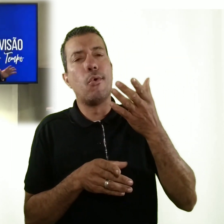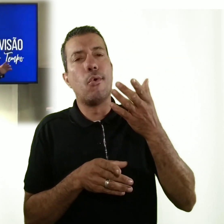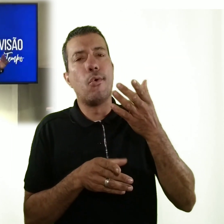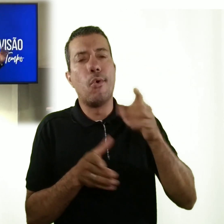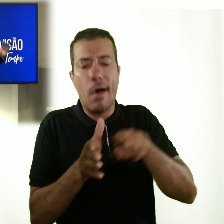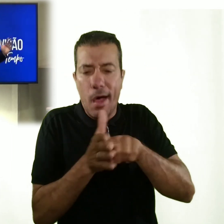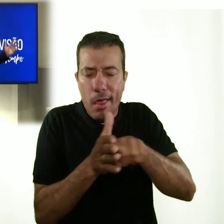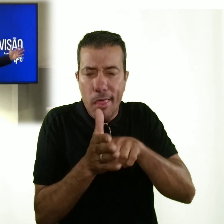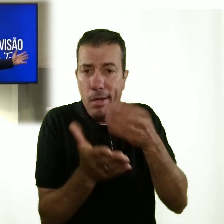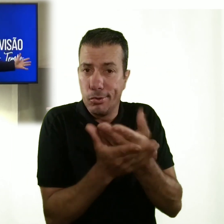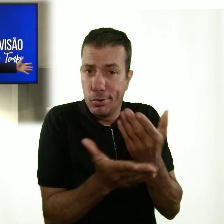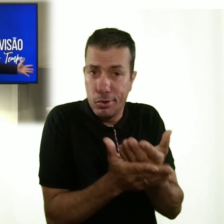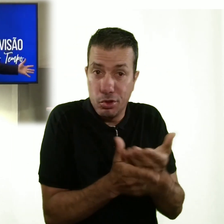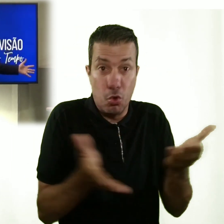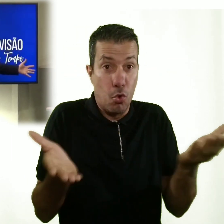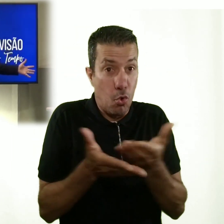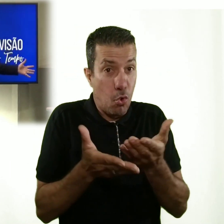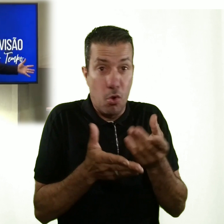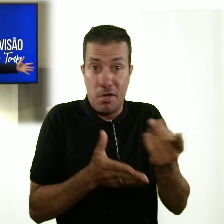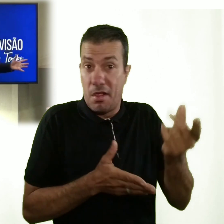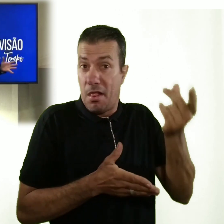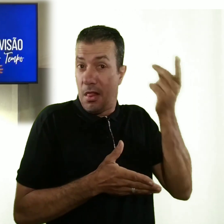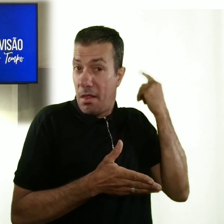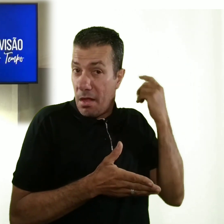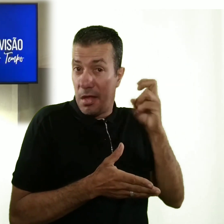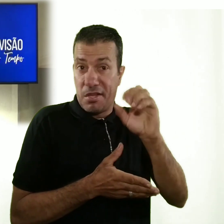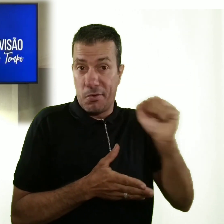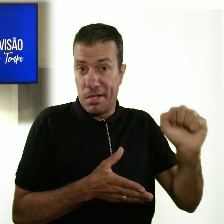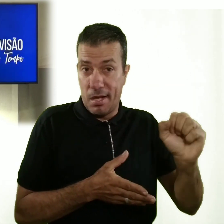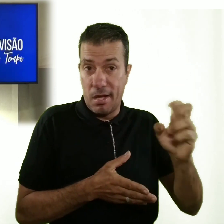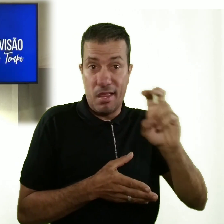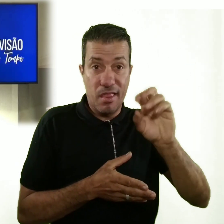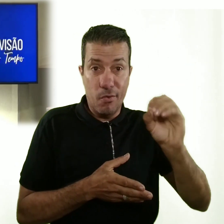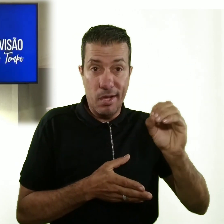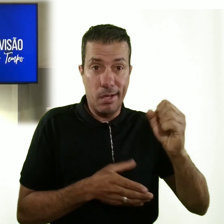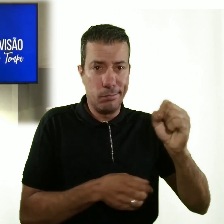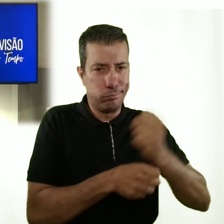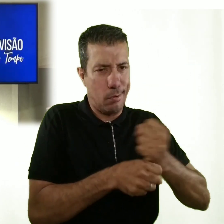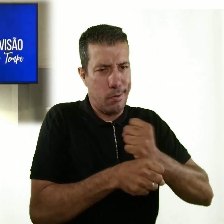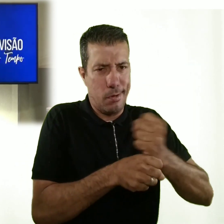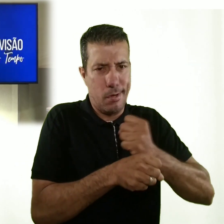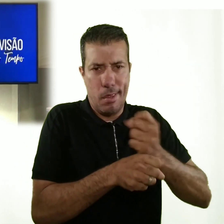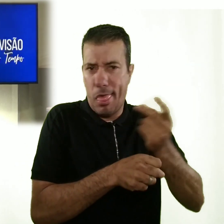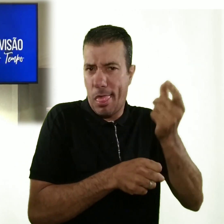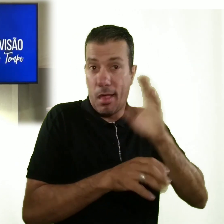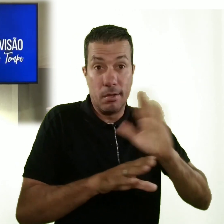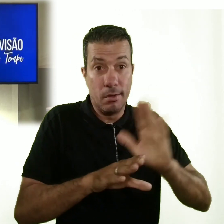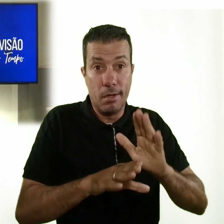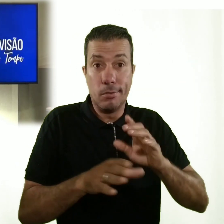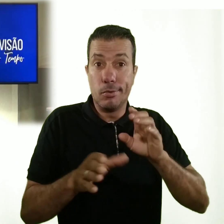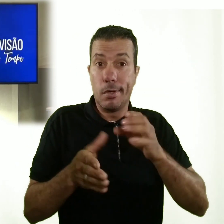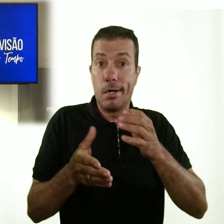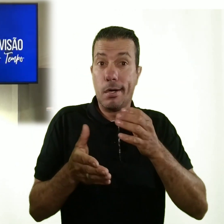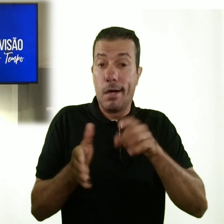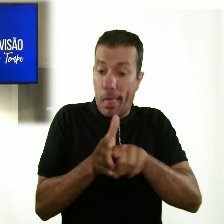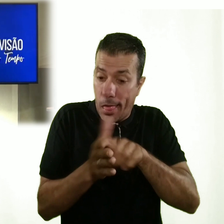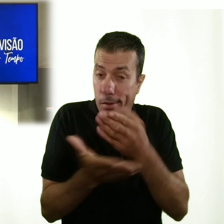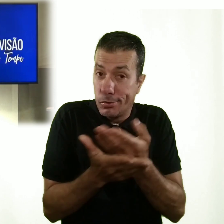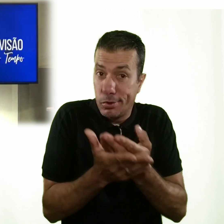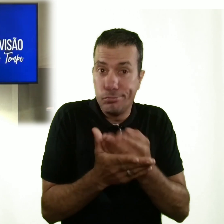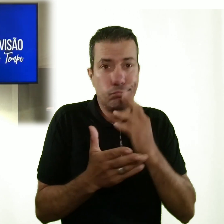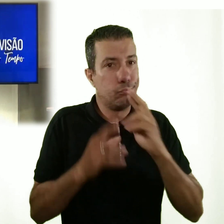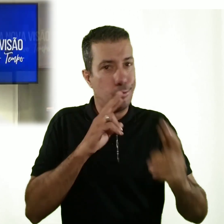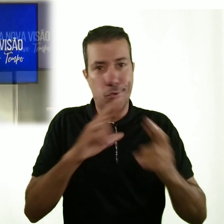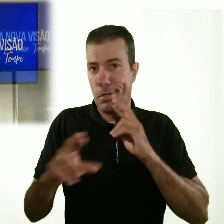anos atrás, não é a mesma ciência de 50 anos atrás. Então eu acho que a ciência também não responde essas questões